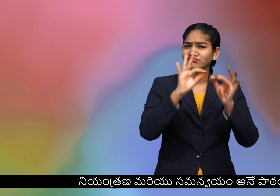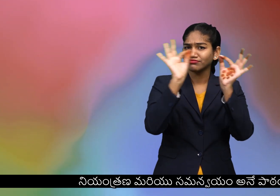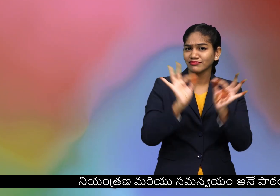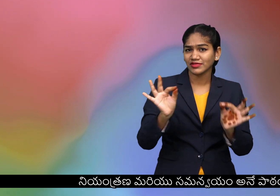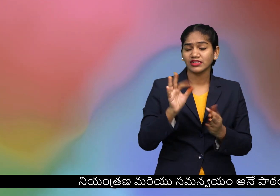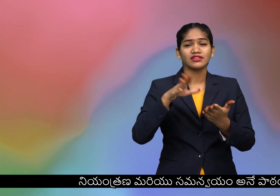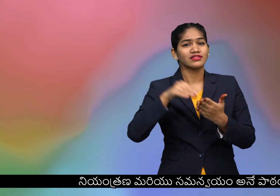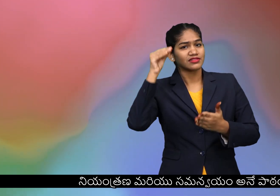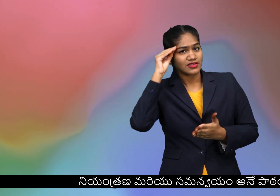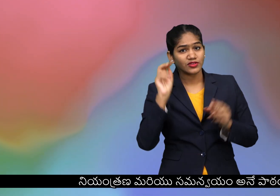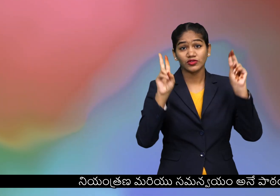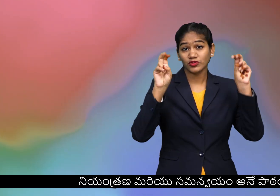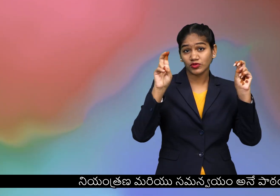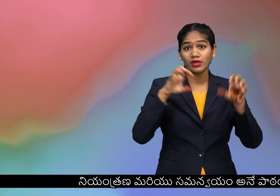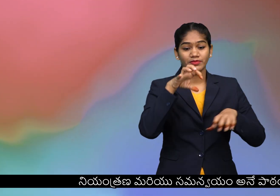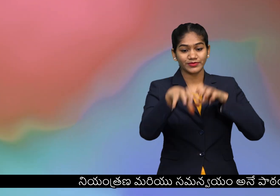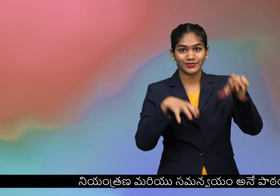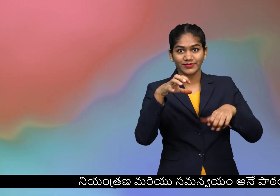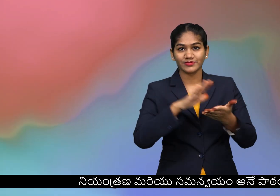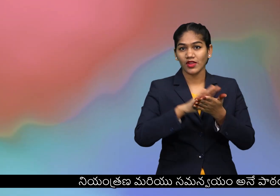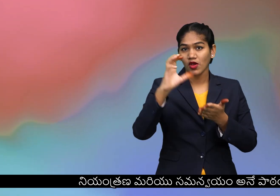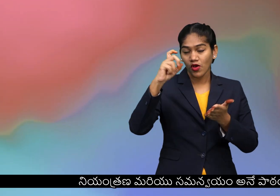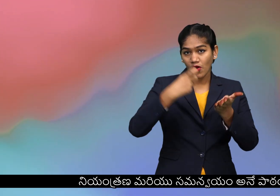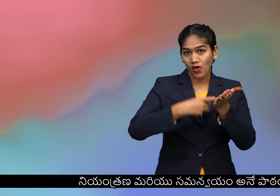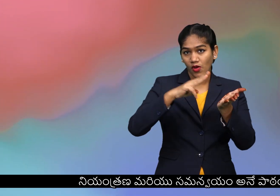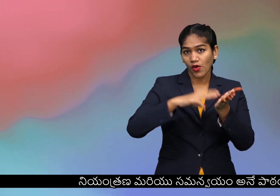నియంత్రణ మరియు సమన్వయం అనే పాఠం నుండి